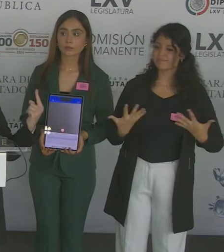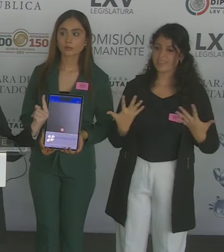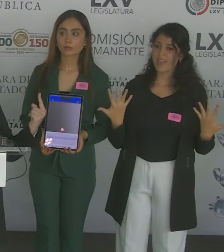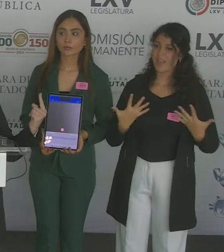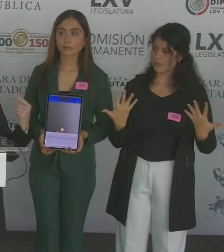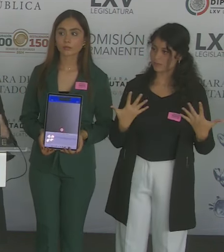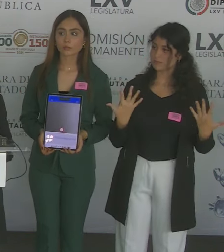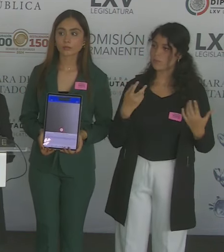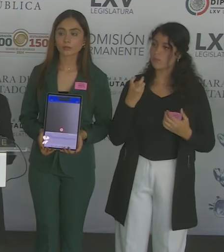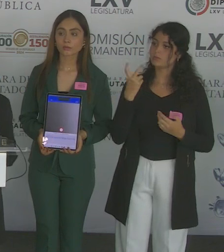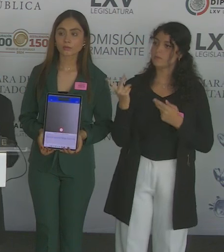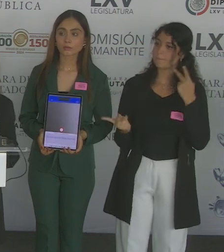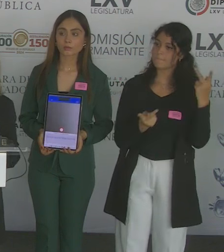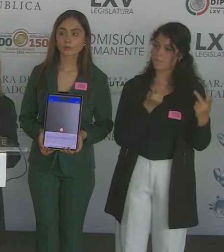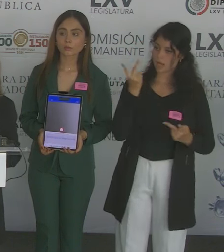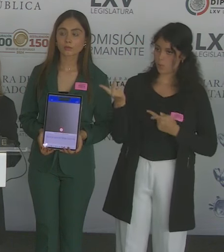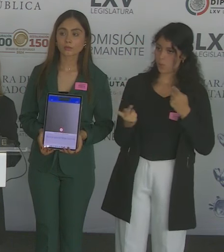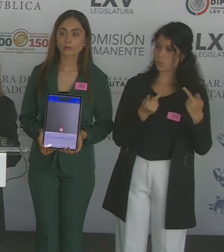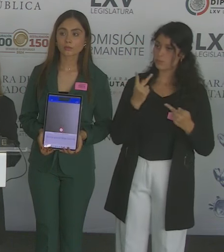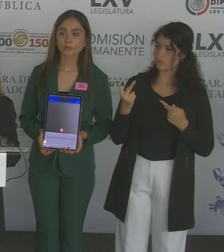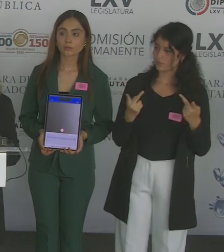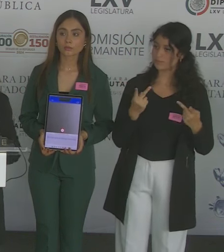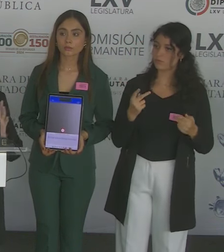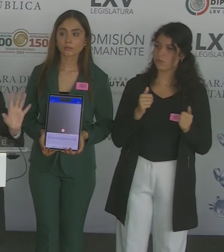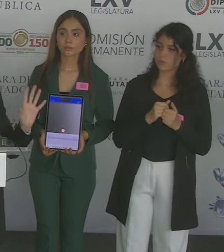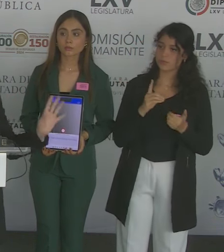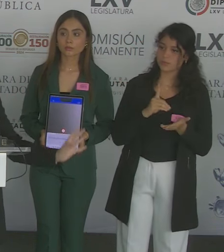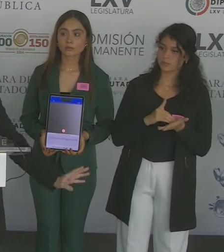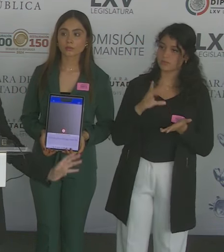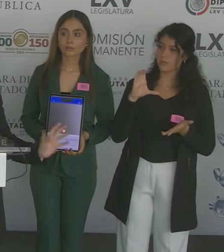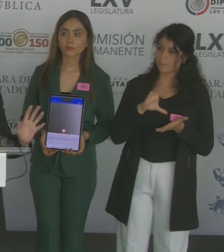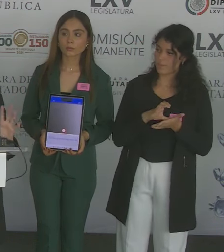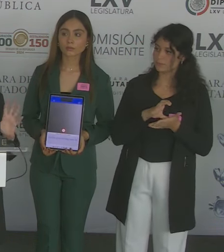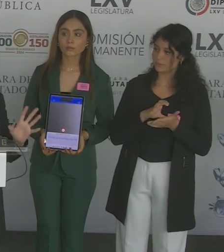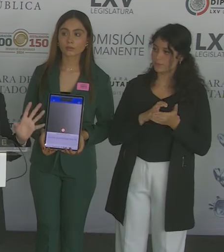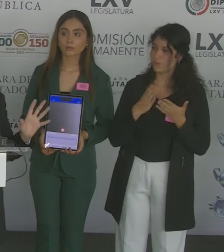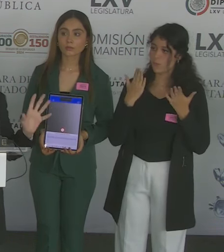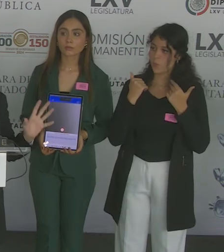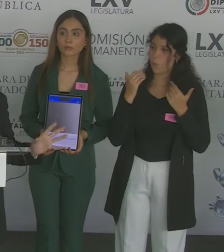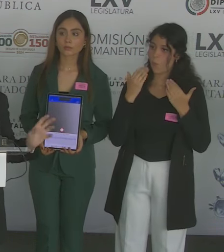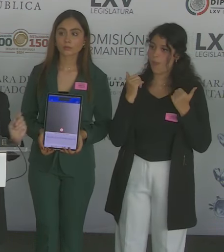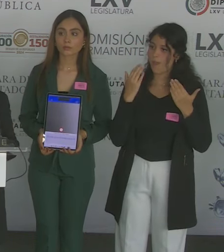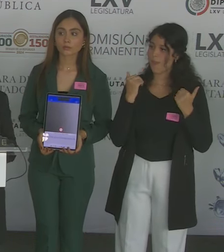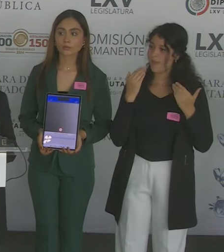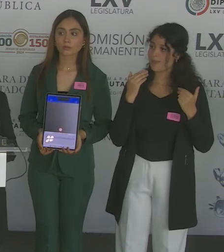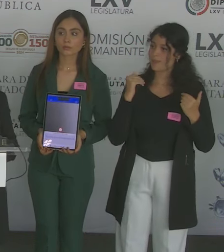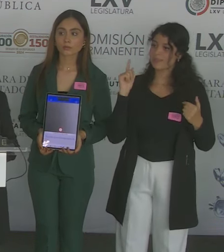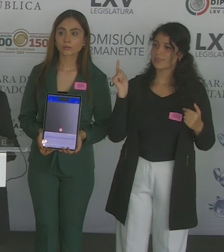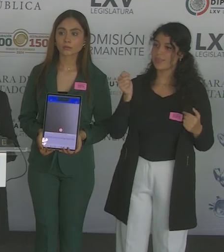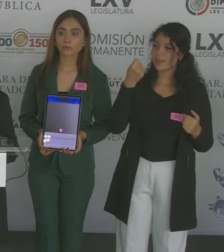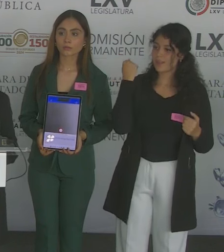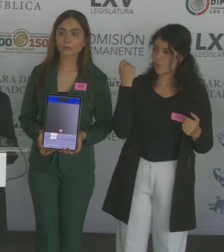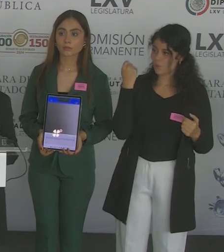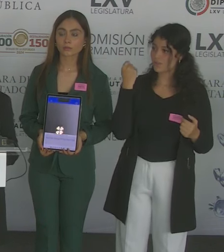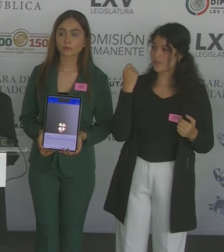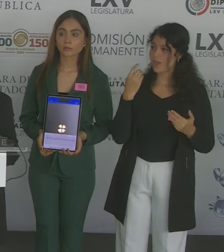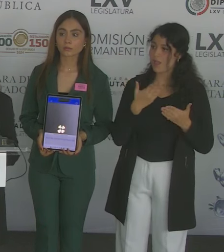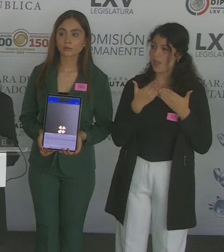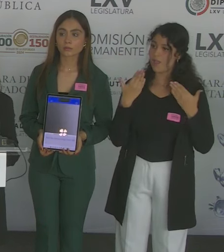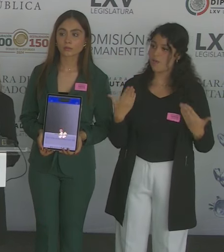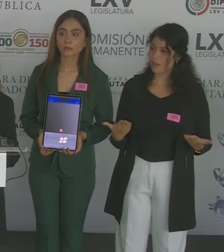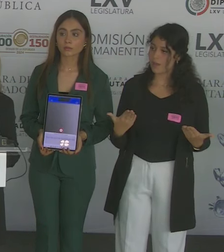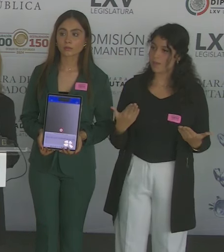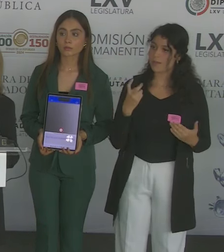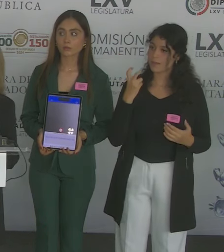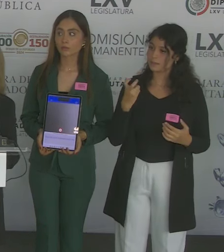consulta a las personas con discapacidad porque no había ningún tipo de tecnología y ahora pues con esto